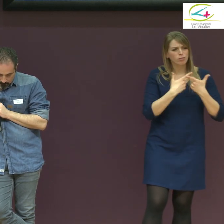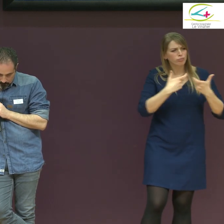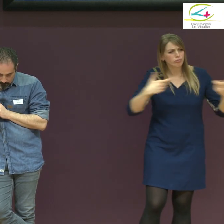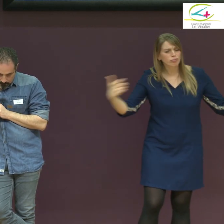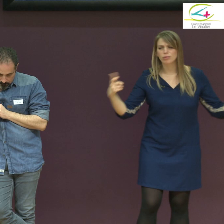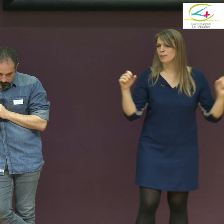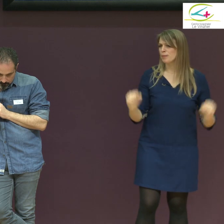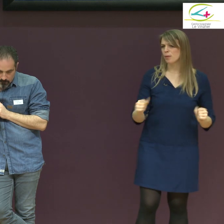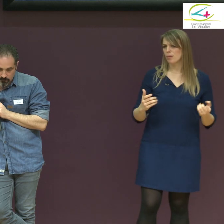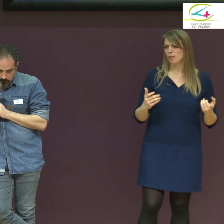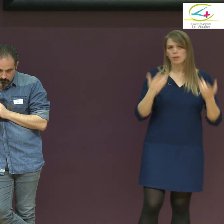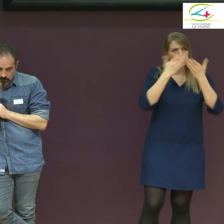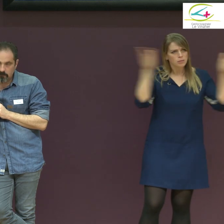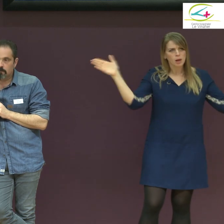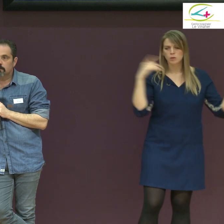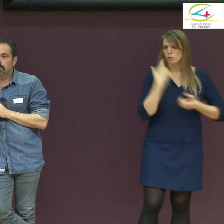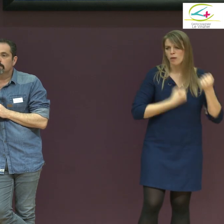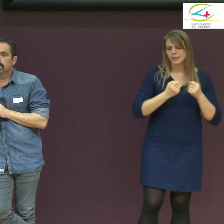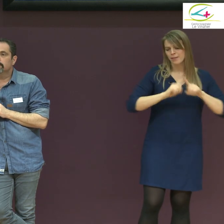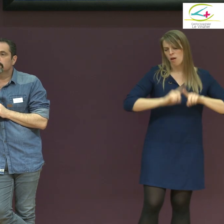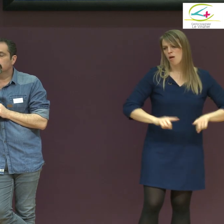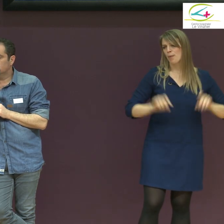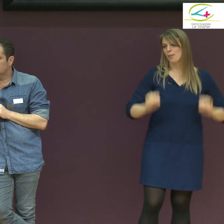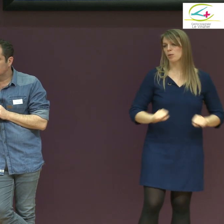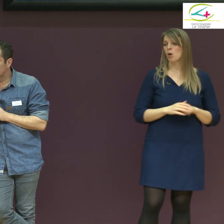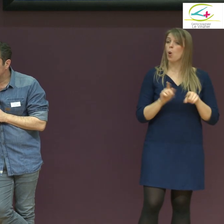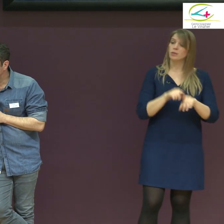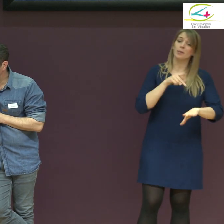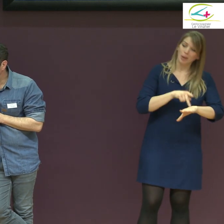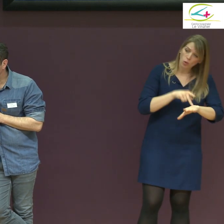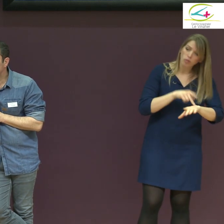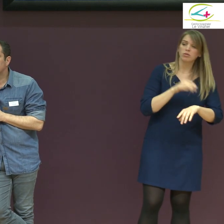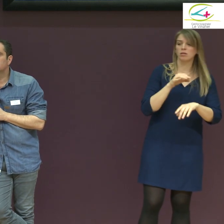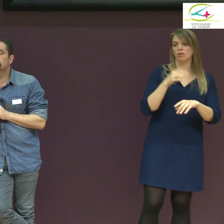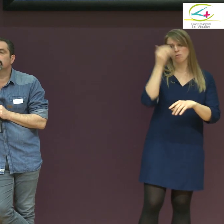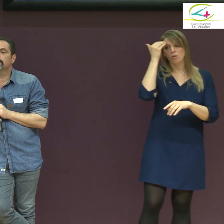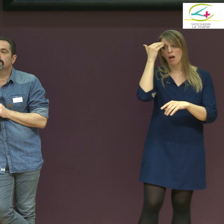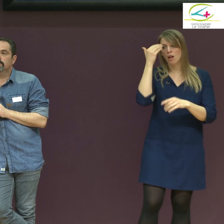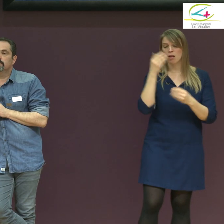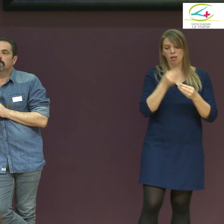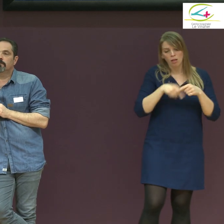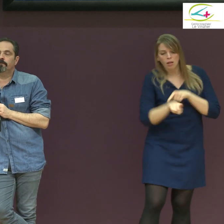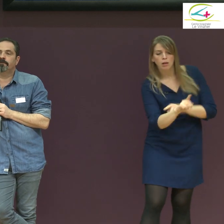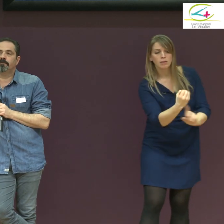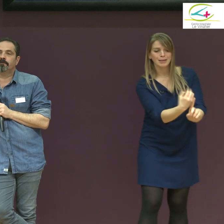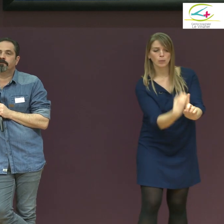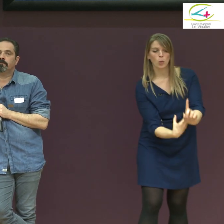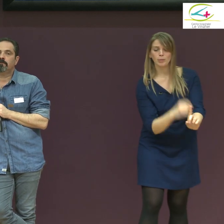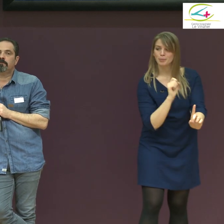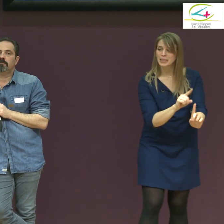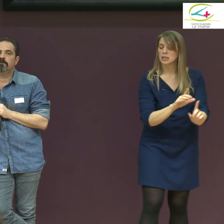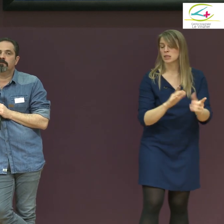être immense. D'accord ? Après, il y a un type de pathologie mentale aussi qui va entraîner tel ou tel type de symptômes, il va y avoir plein de